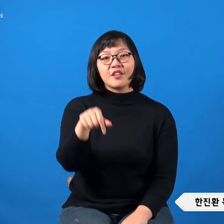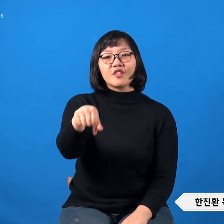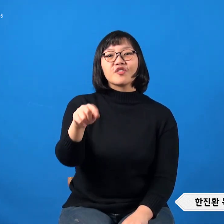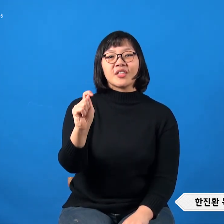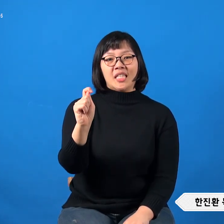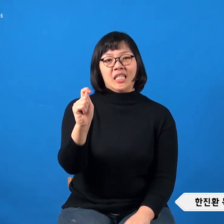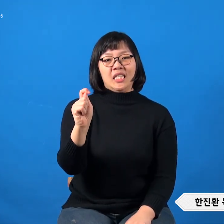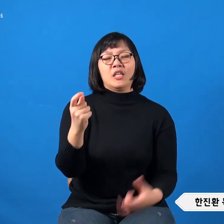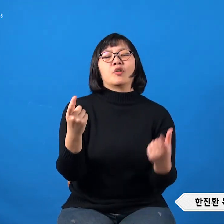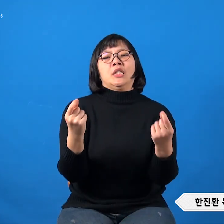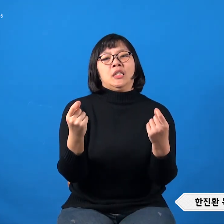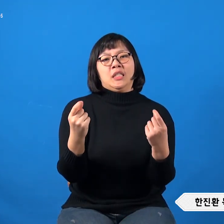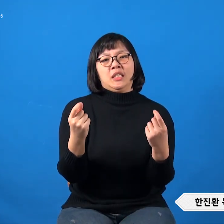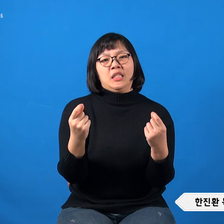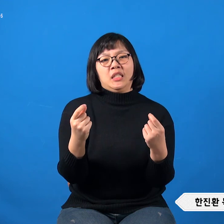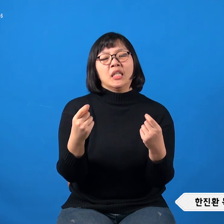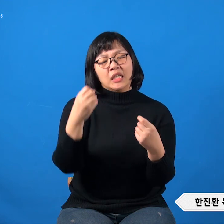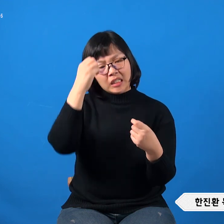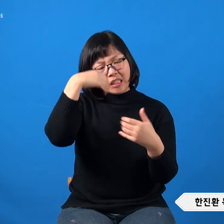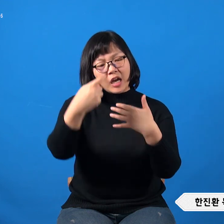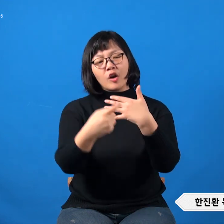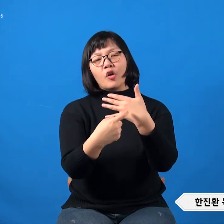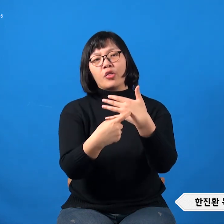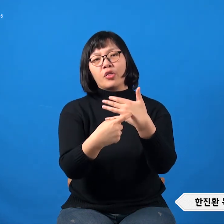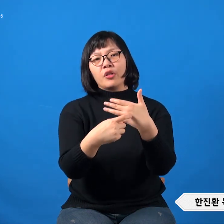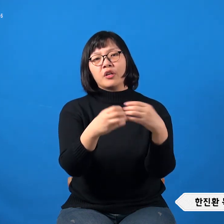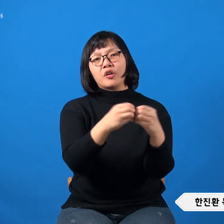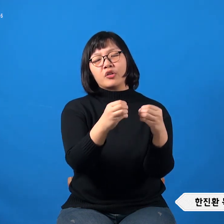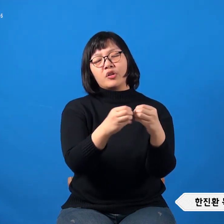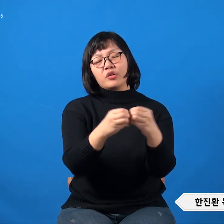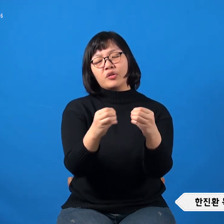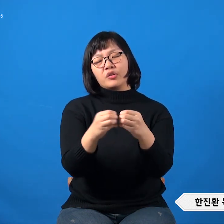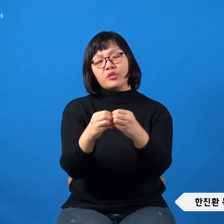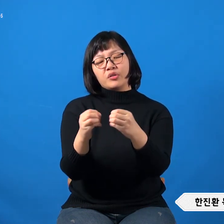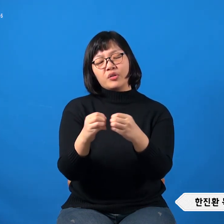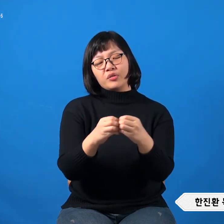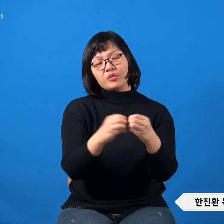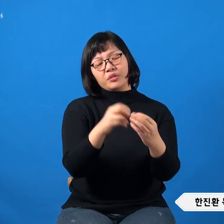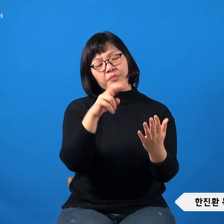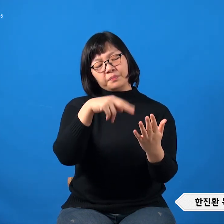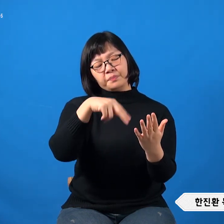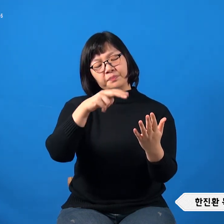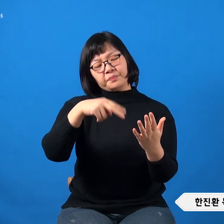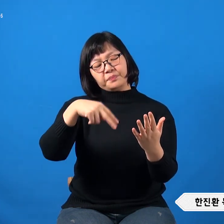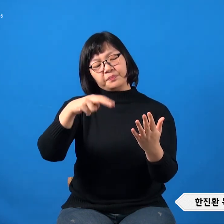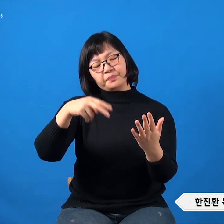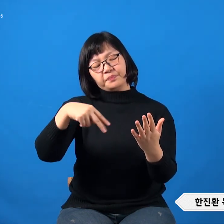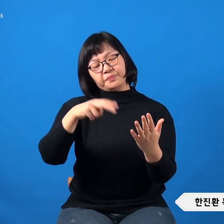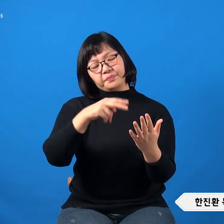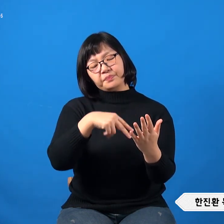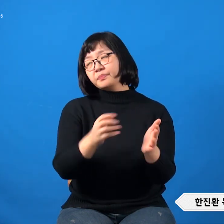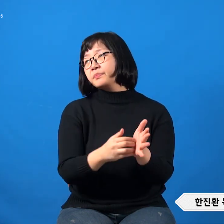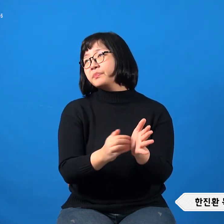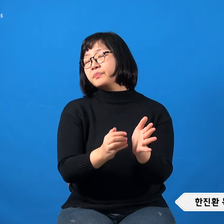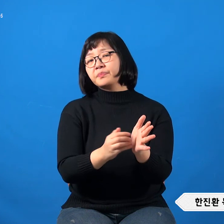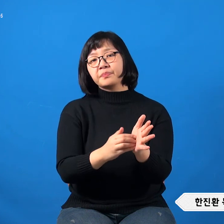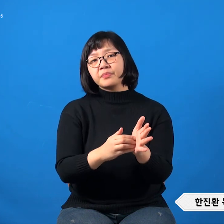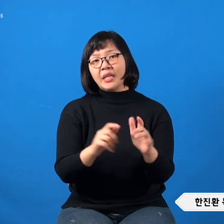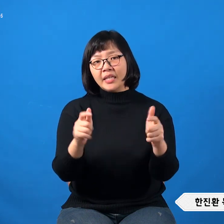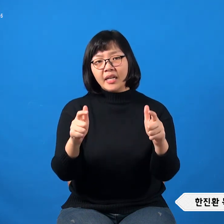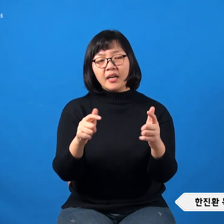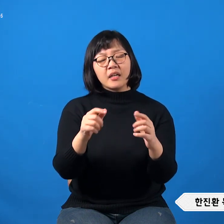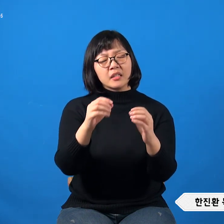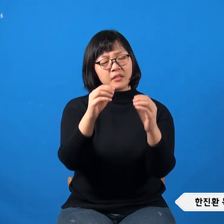큐티를 그렇게 하셔야죠. 이 문맥을 쭉 생각하면서 말씀을 깊이 묵상하면 눈에 보이는